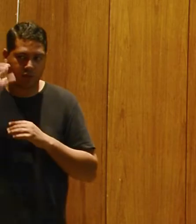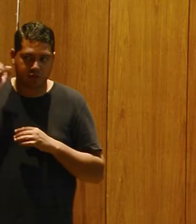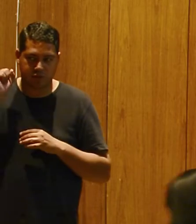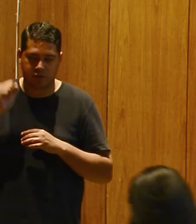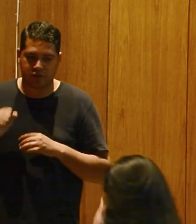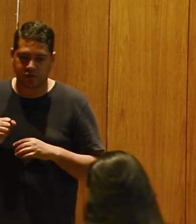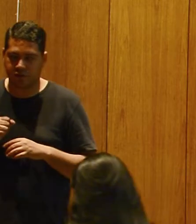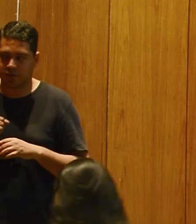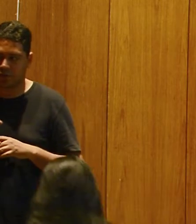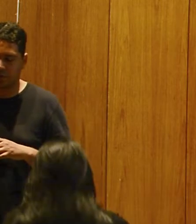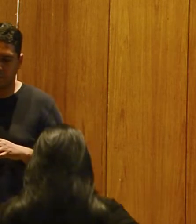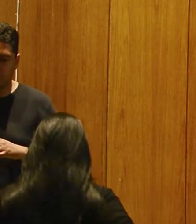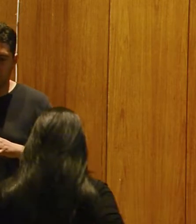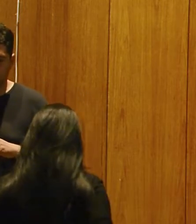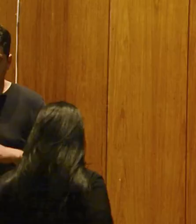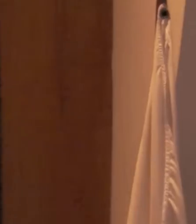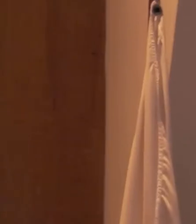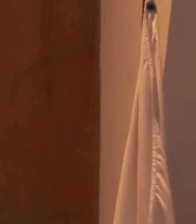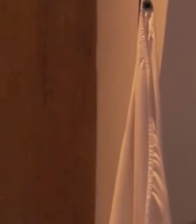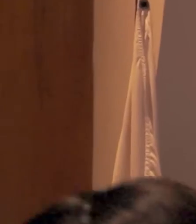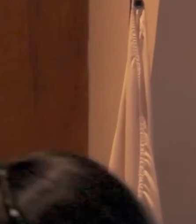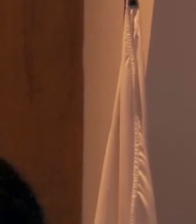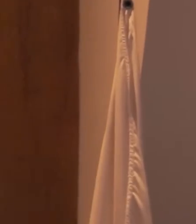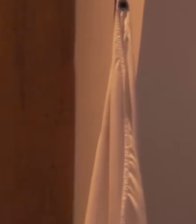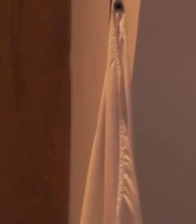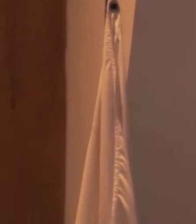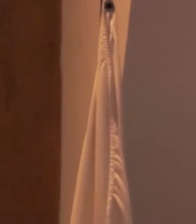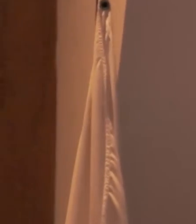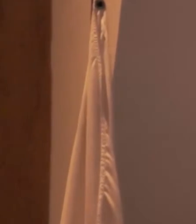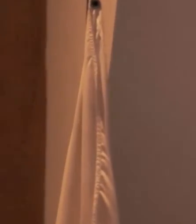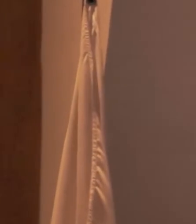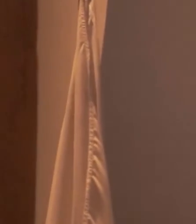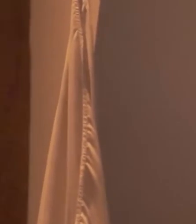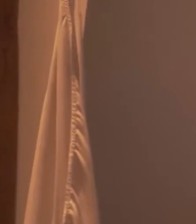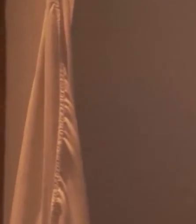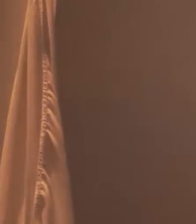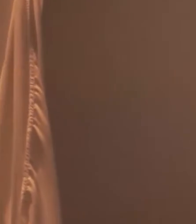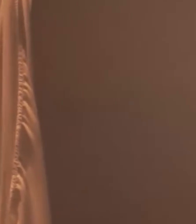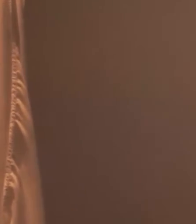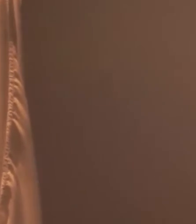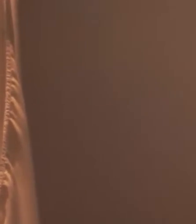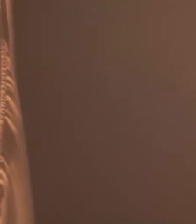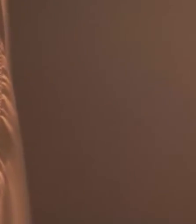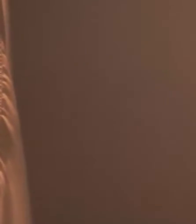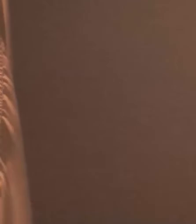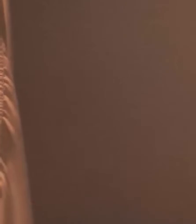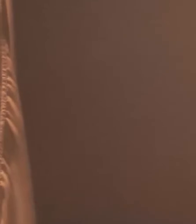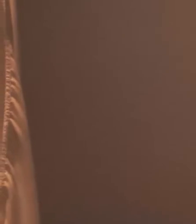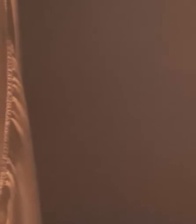grau moderado ou de grau maior, que são as perdas auditivas que trazem mais prejuízo para a compreensão de